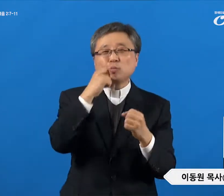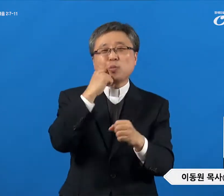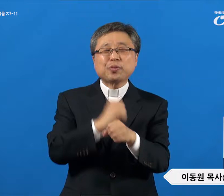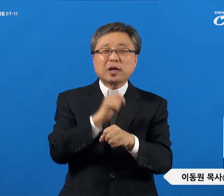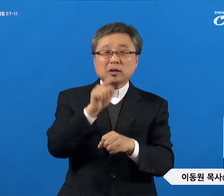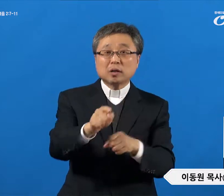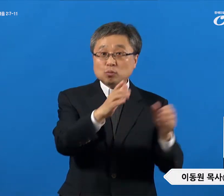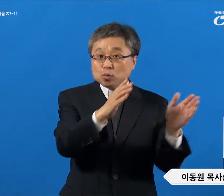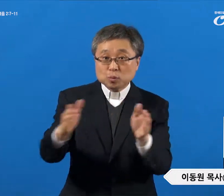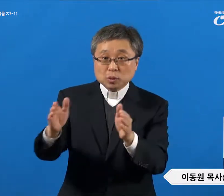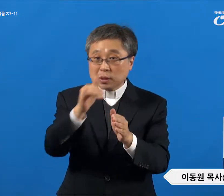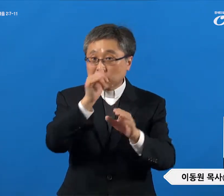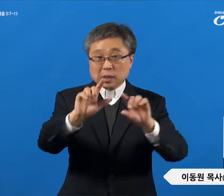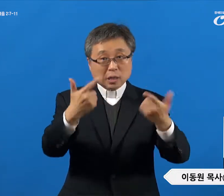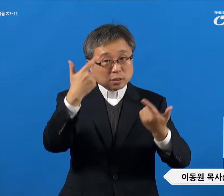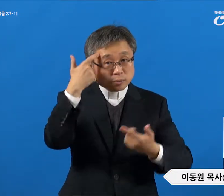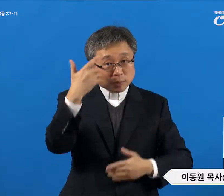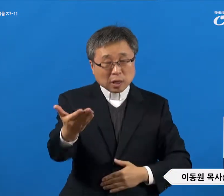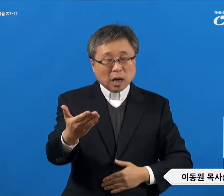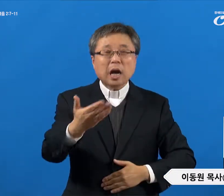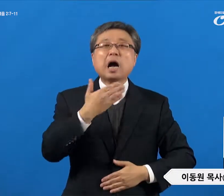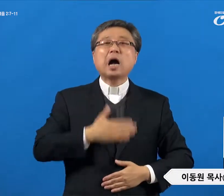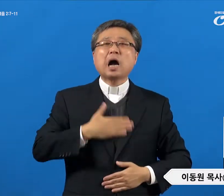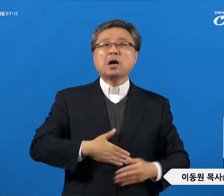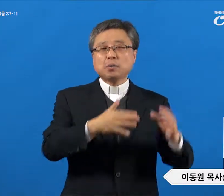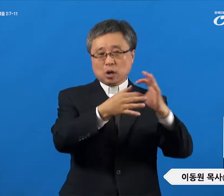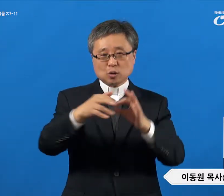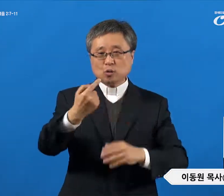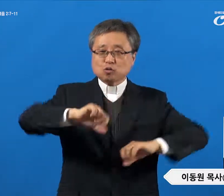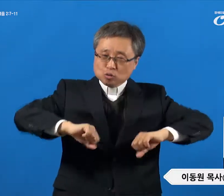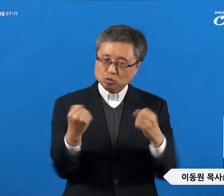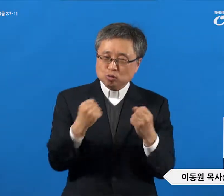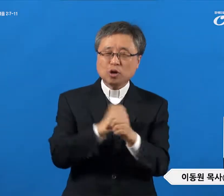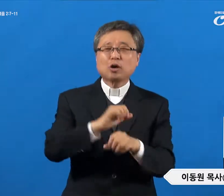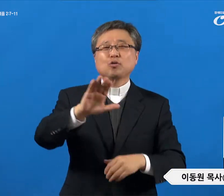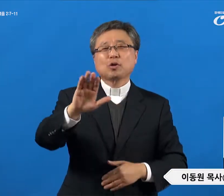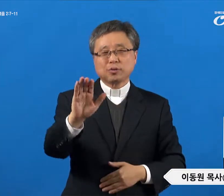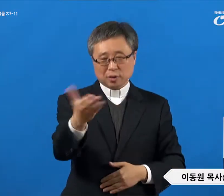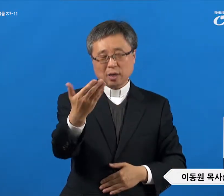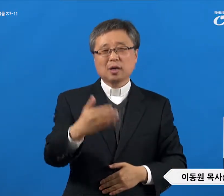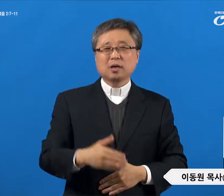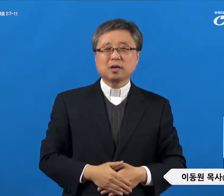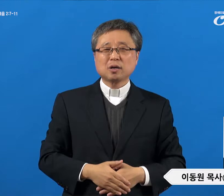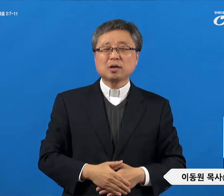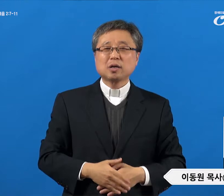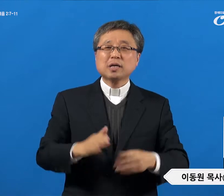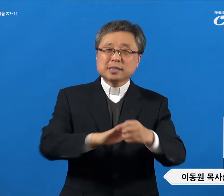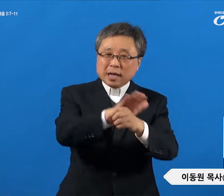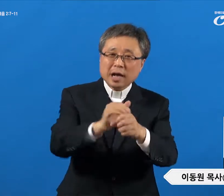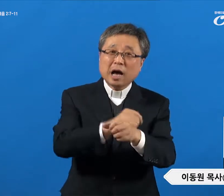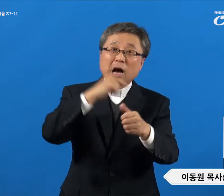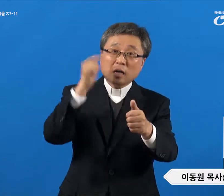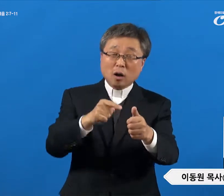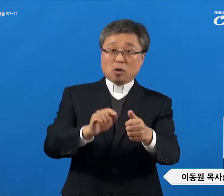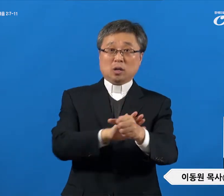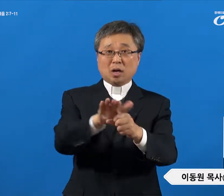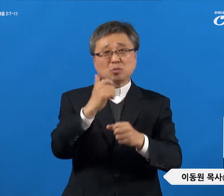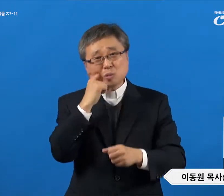부분은 있지 않습니까? 알면서도 내가 순종해야 되는데 성경에 얼마나 많은 명령이 있어. 사랑하라, 사랑하지 못하고, 용서하라, 용서하지